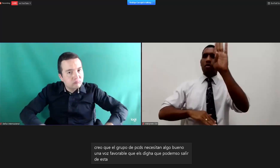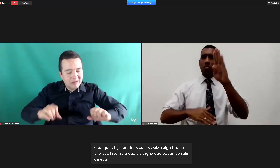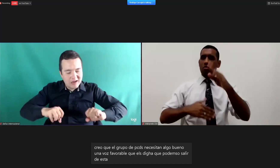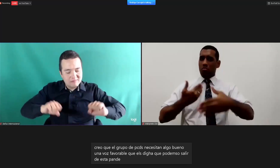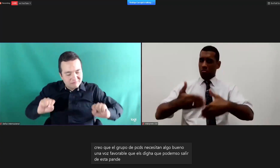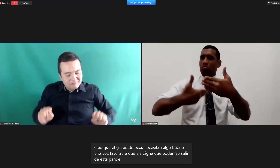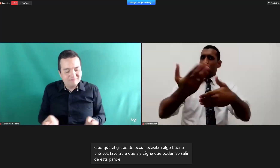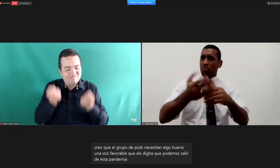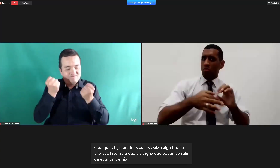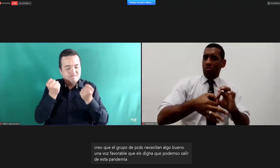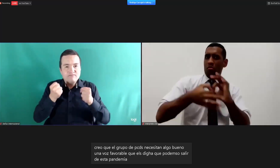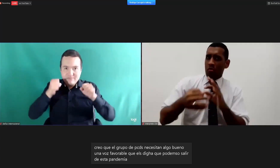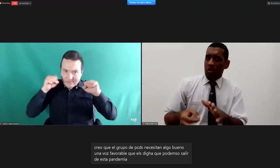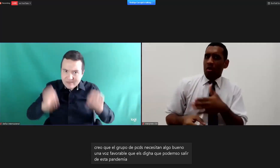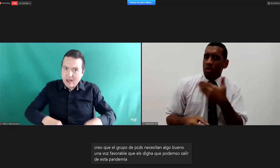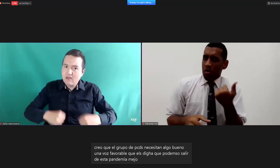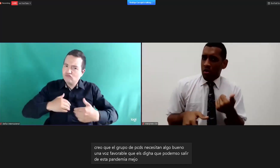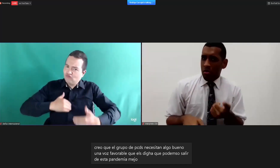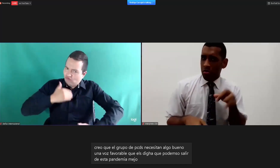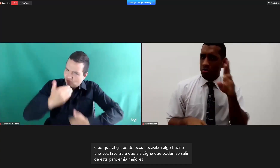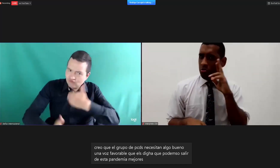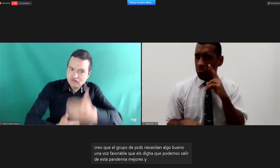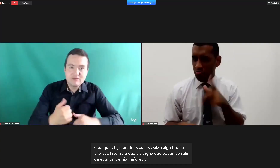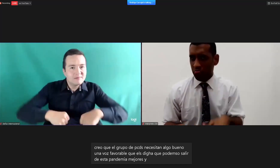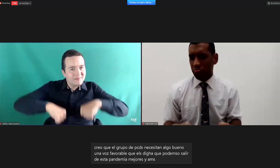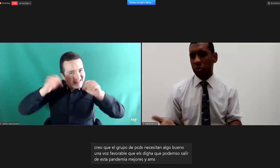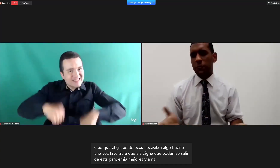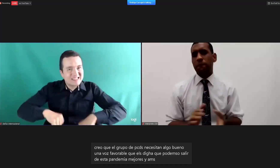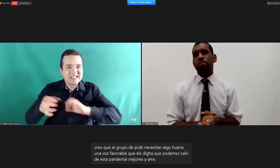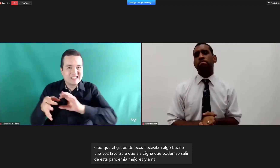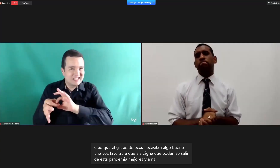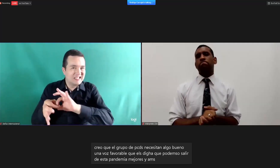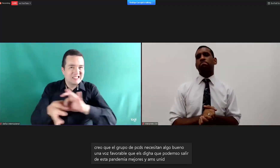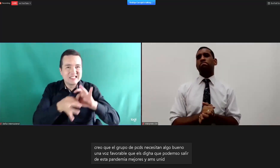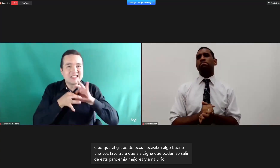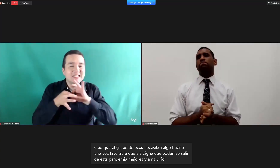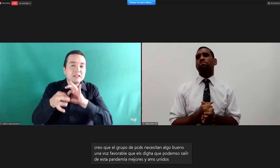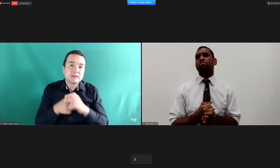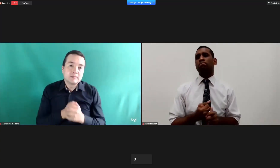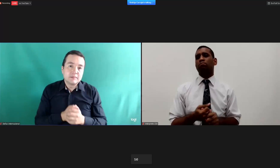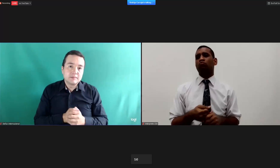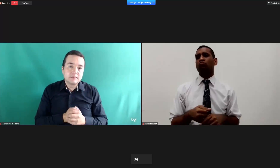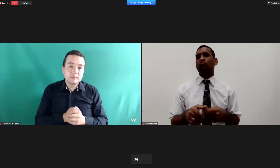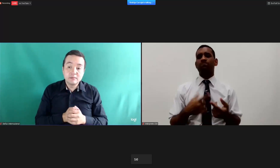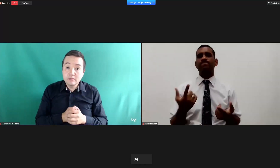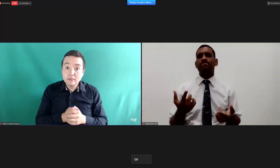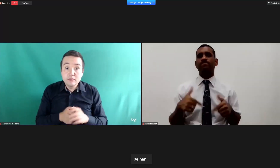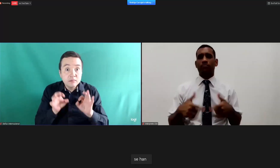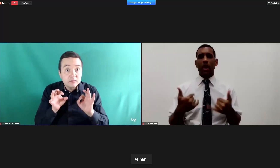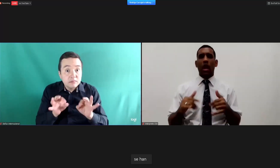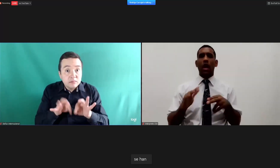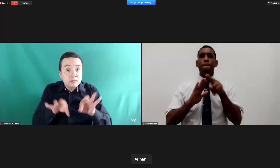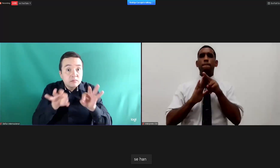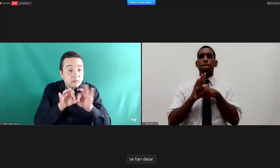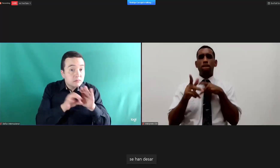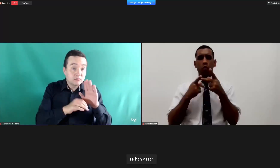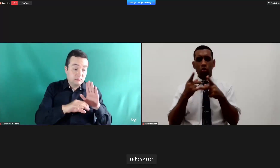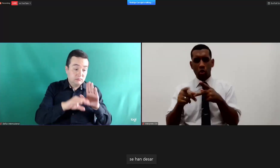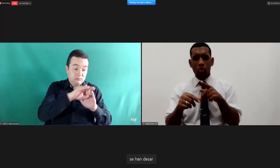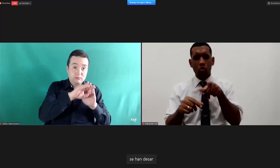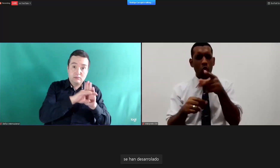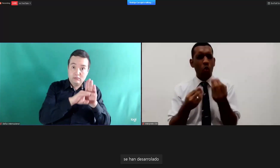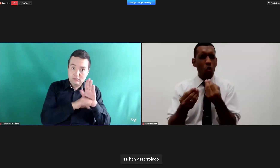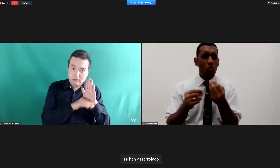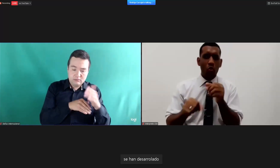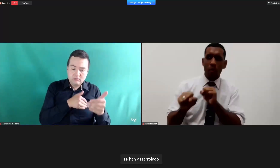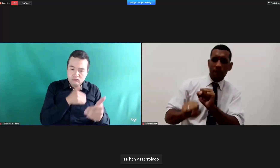aún todavía ante esta dramática situación. Se han desarrollado también protocolos y recomendaciones para la prevención y